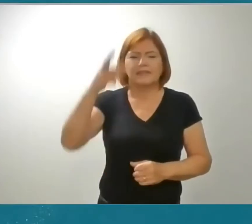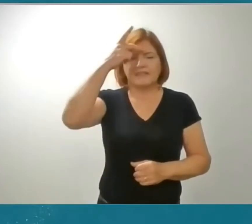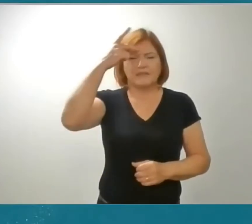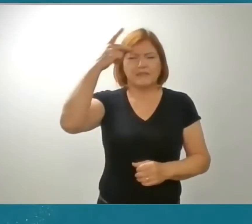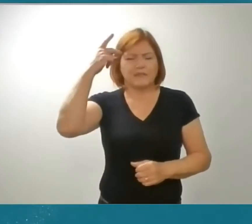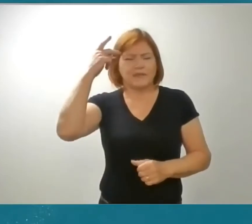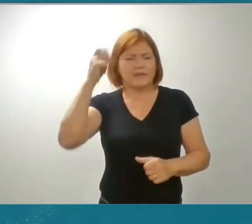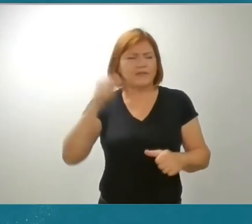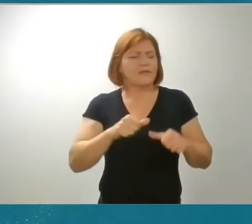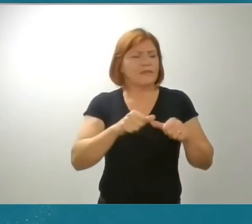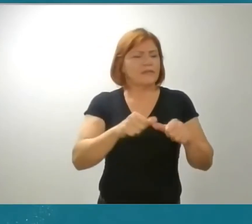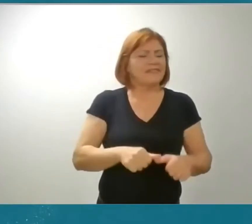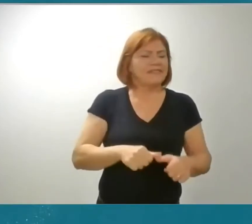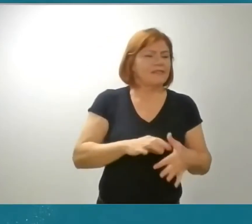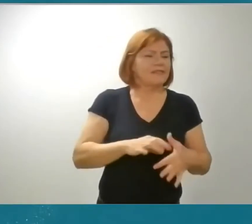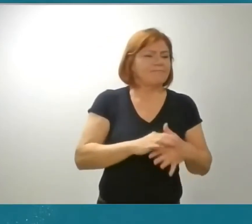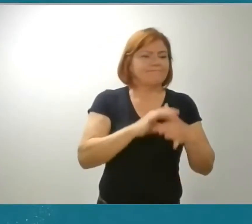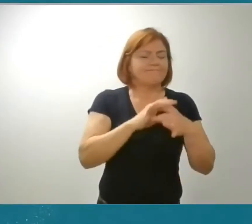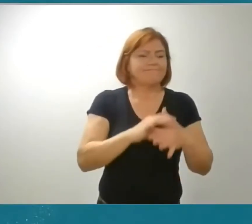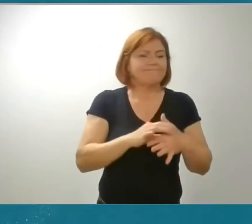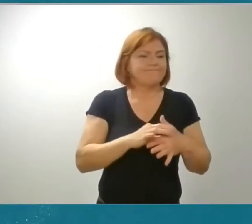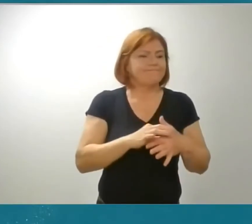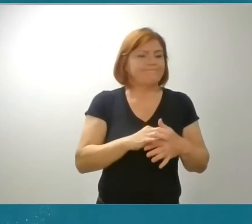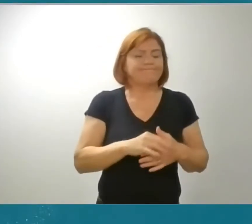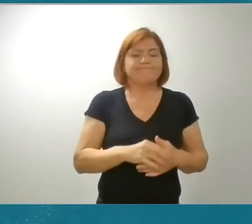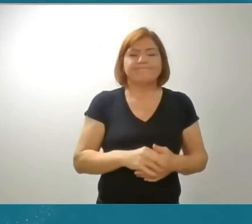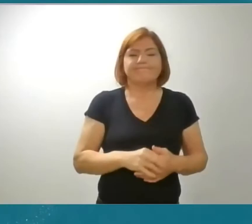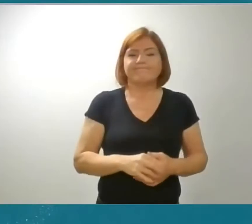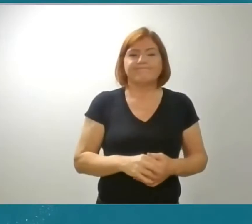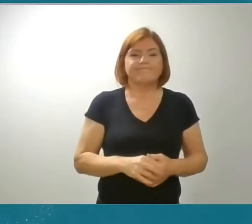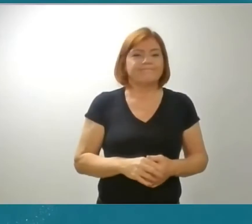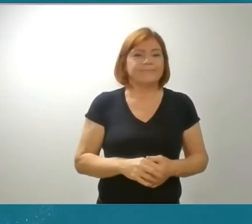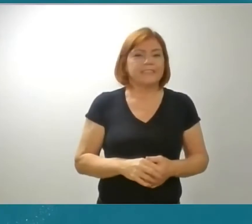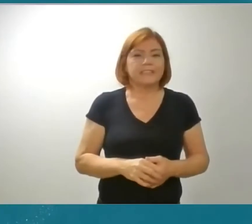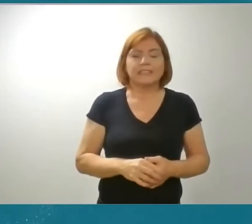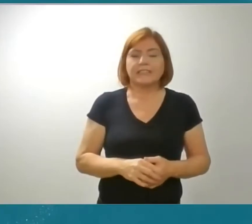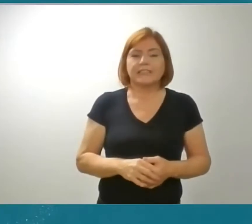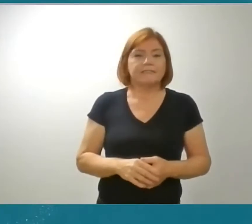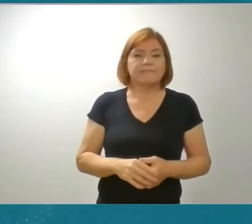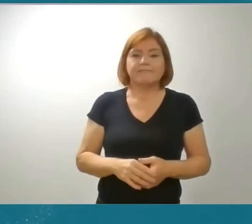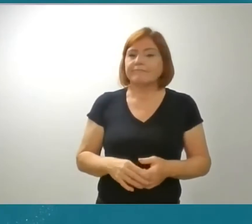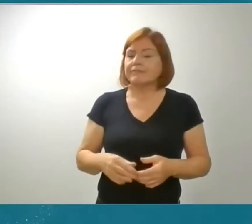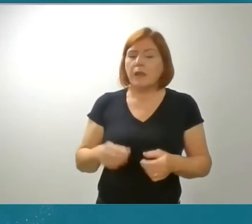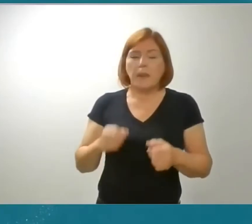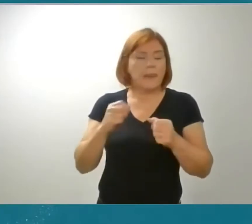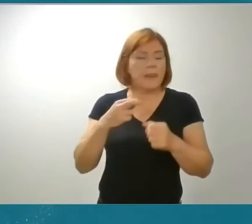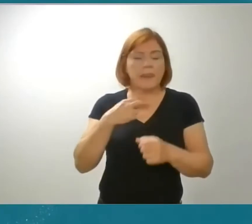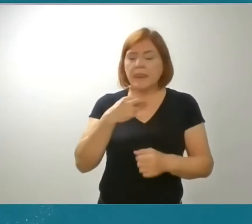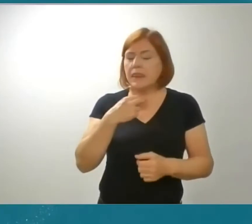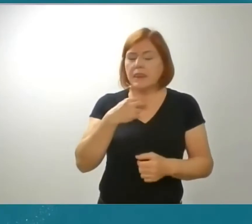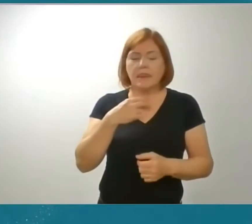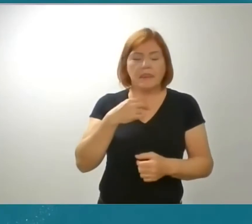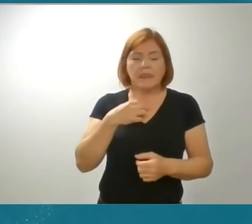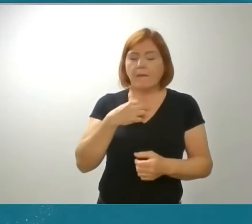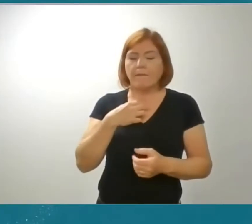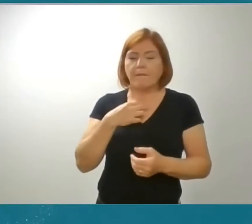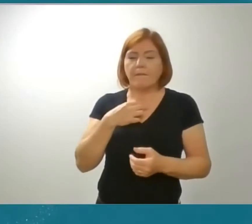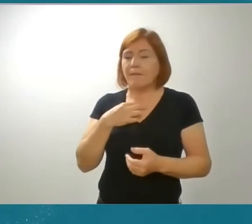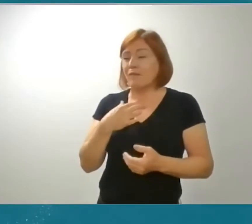é espírito vivificante. Ele se tornou o espírito que dá vida. Quando